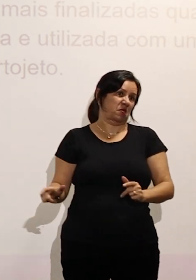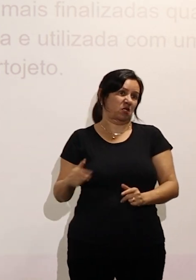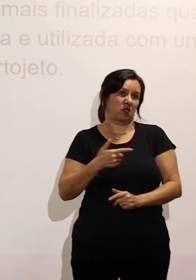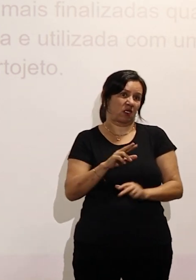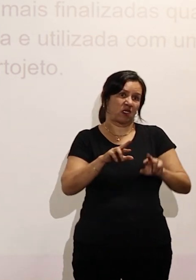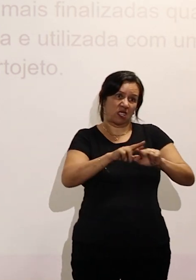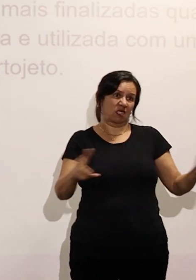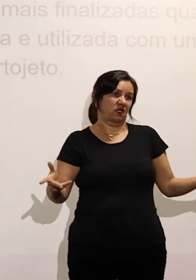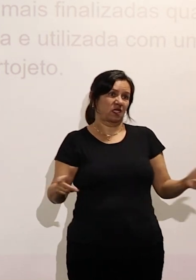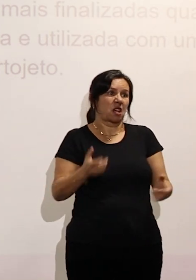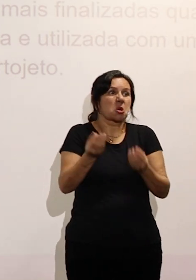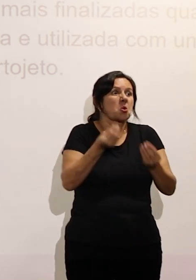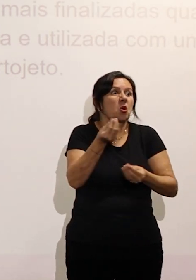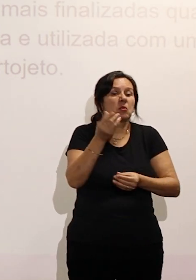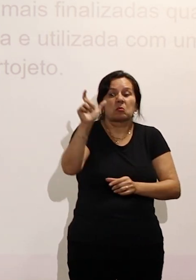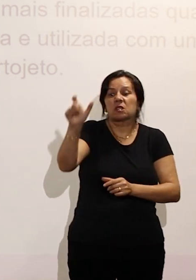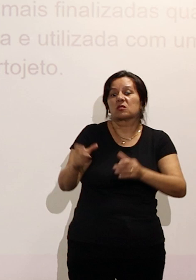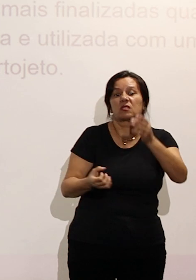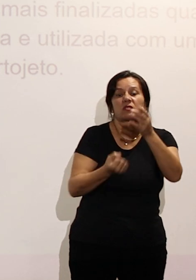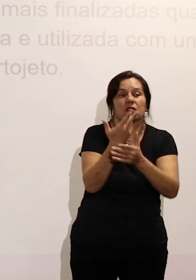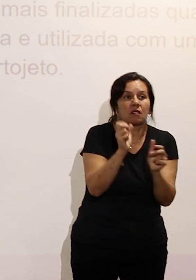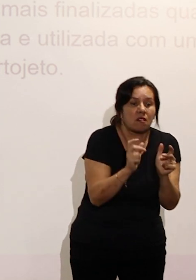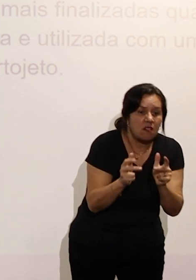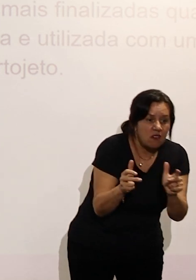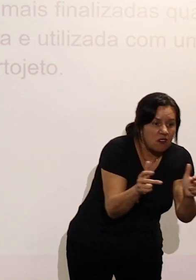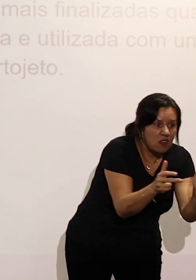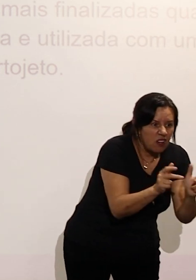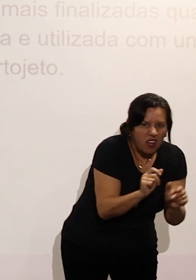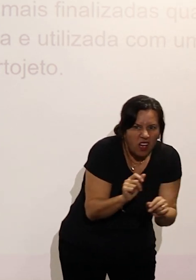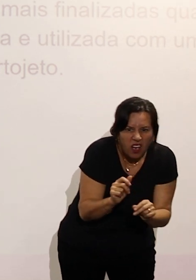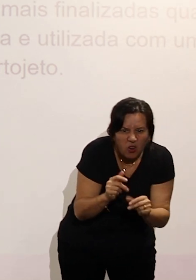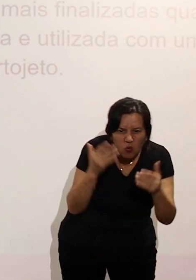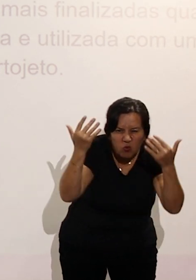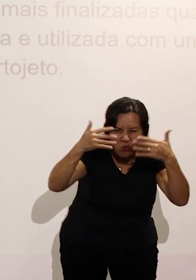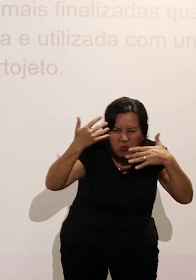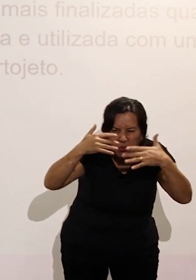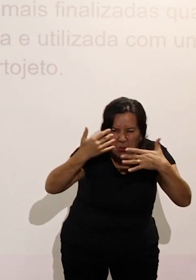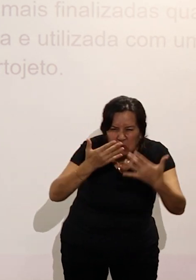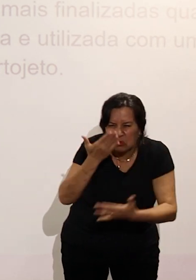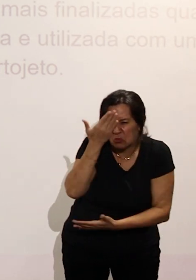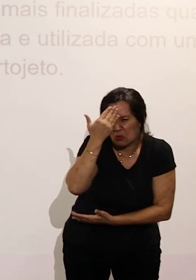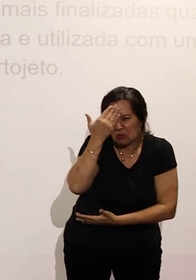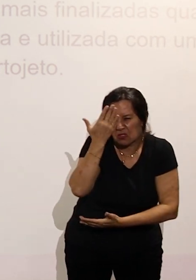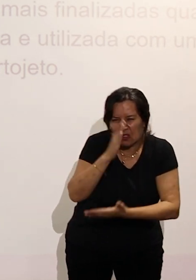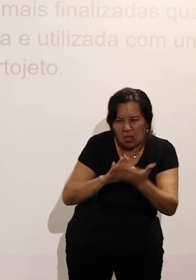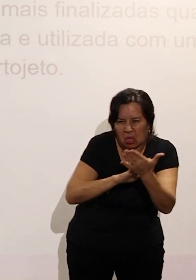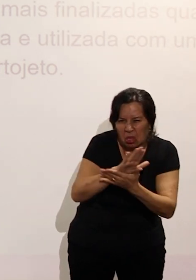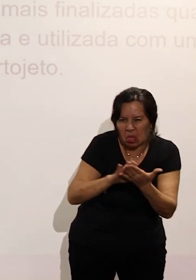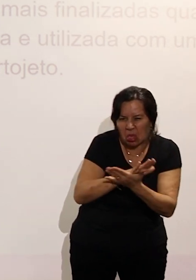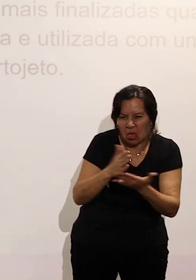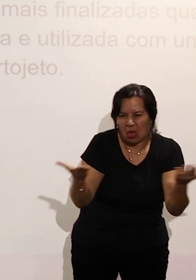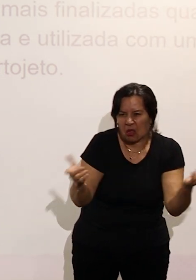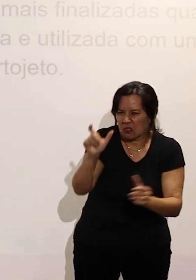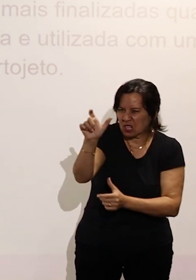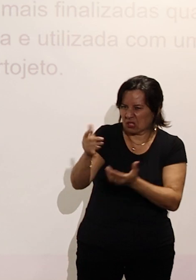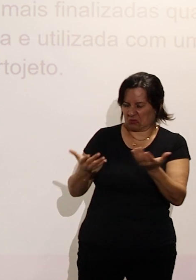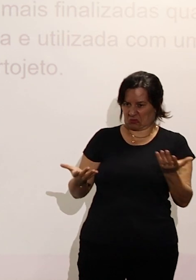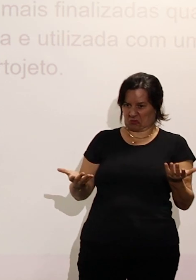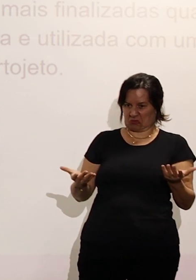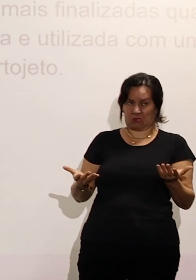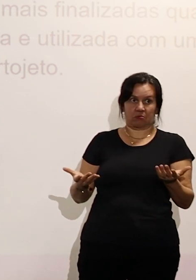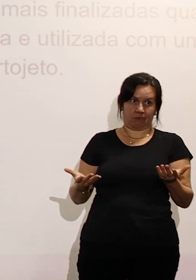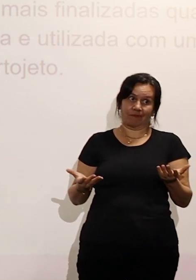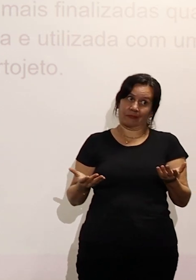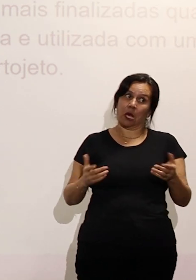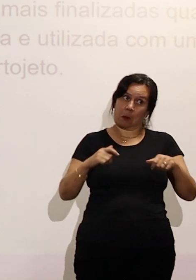para o jogador, porque ele está olhando e fala, tá, o que isso aí? É um armário com rosto, que nem tem na Bela e a Fera? Que negócio estranho é esse? Então, não, você